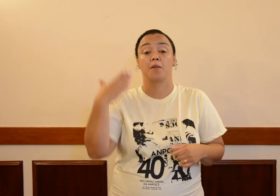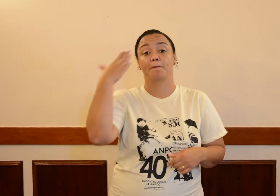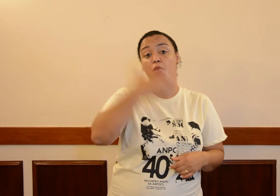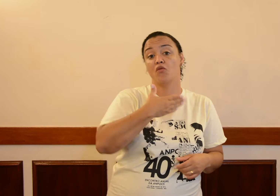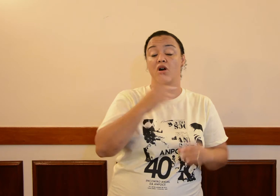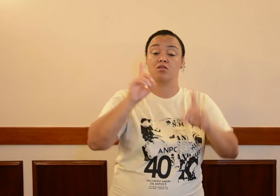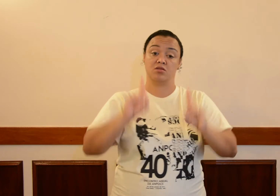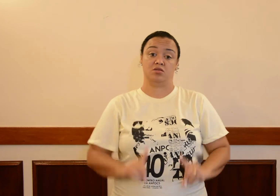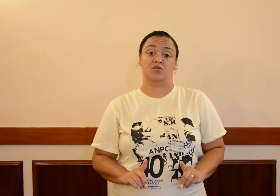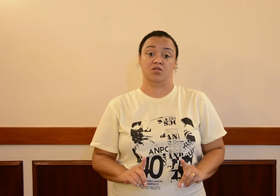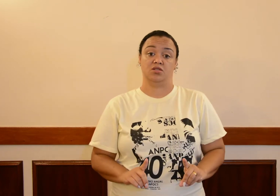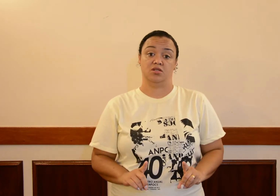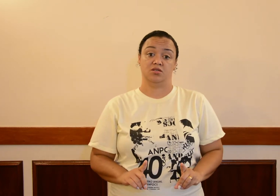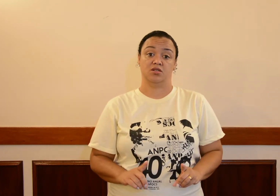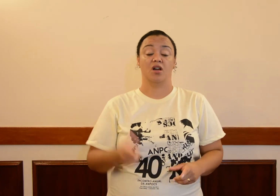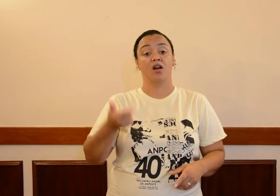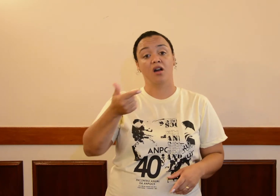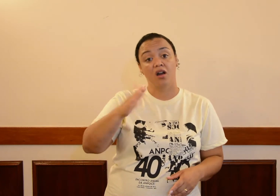deficiência e assim candidatasse a uma vaga